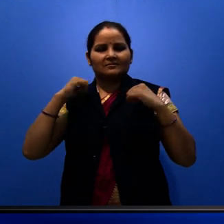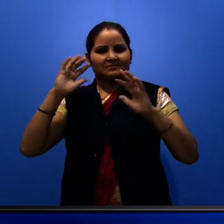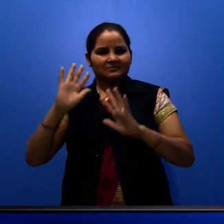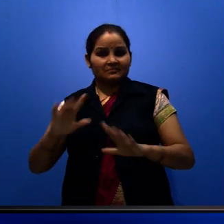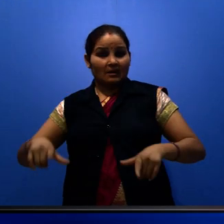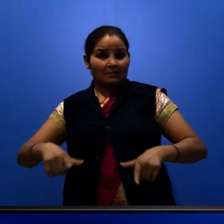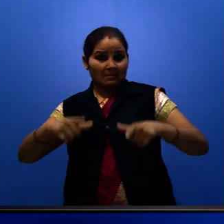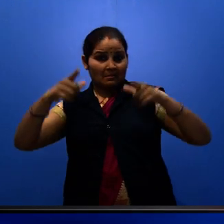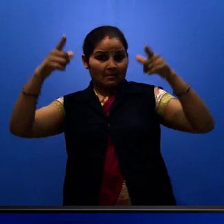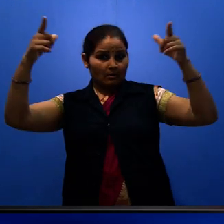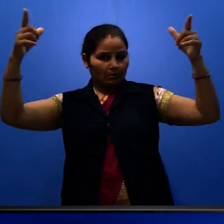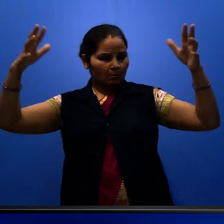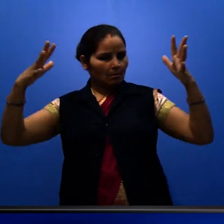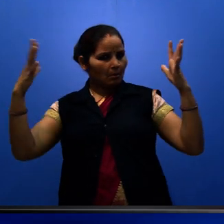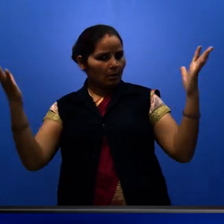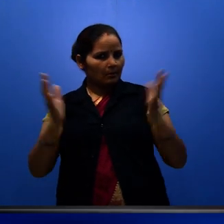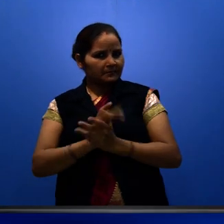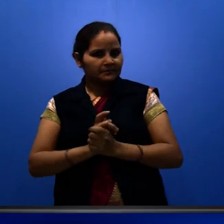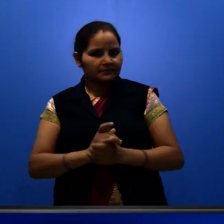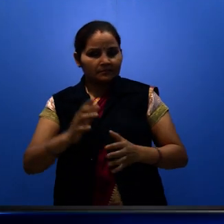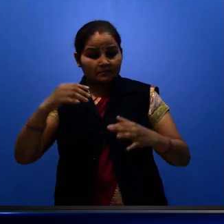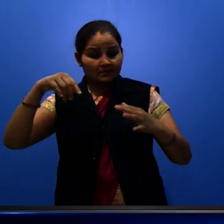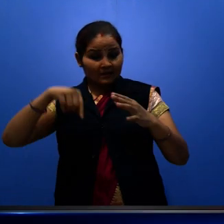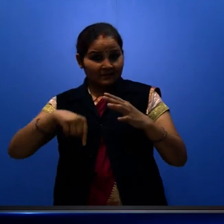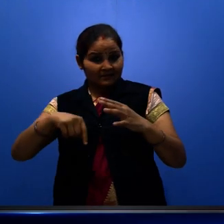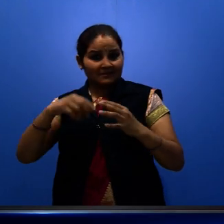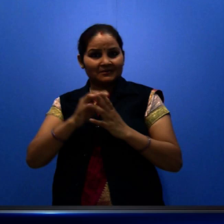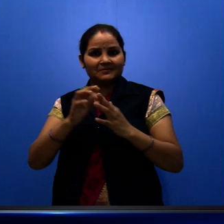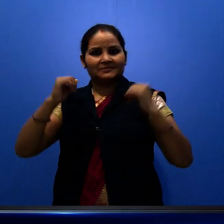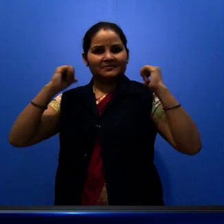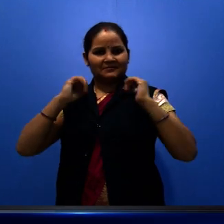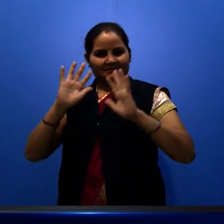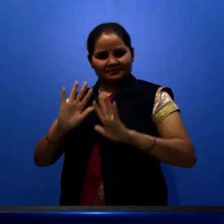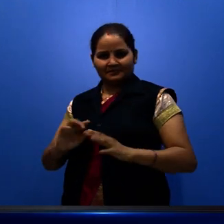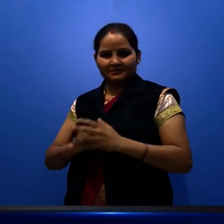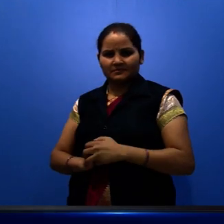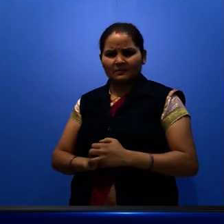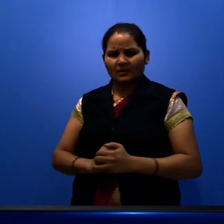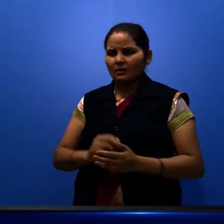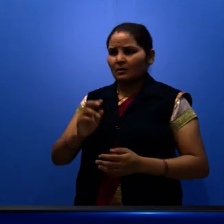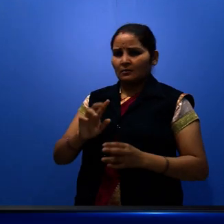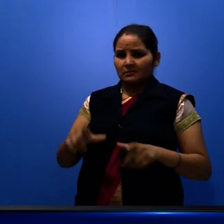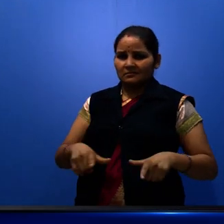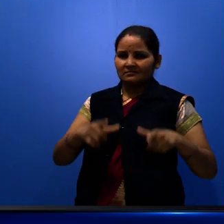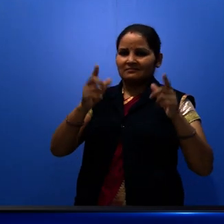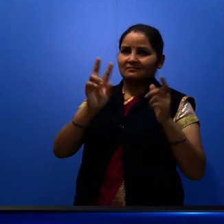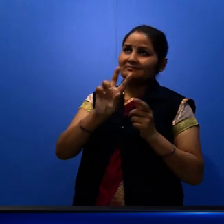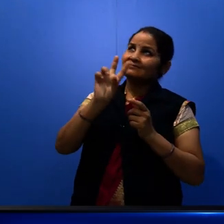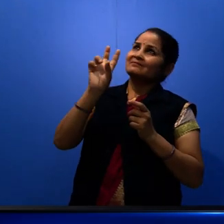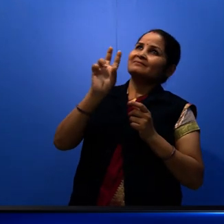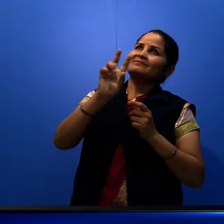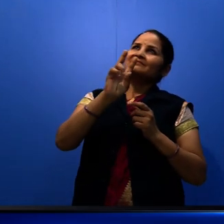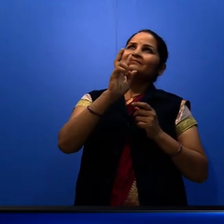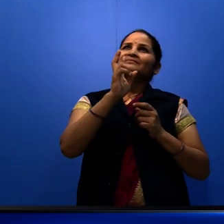बड़ा वृक्ष था, विशाल था, उस वृक्ष के नीचे विश्राम करने बैठा। तो वृक्ष को देखते